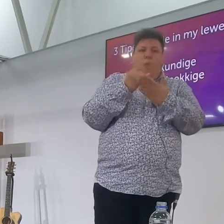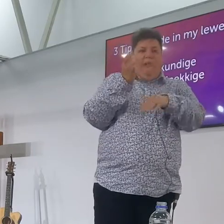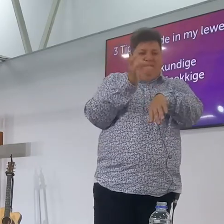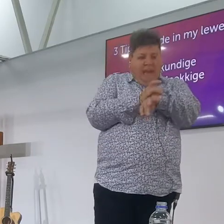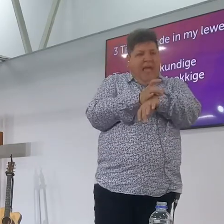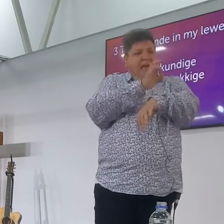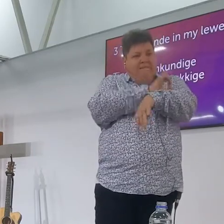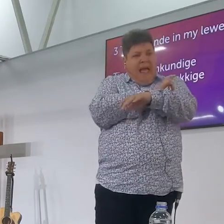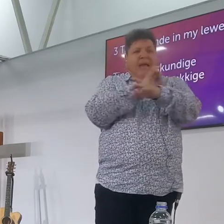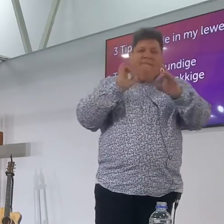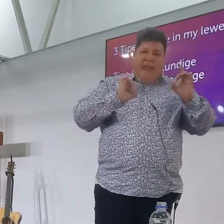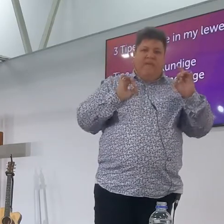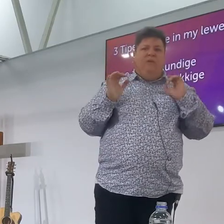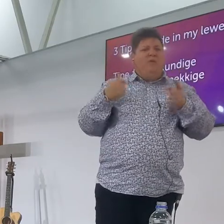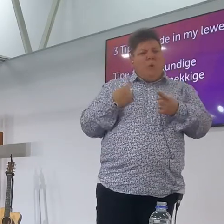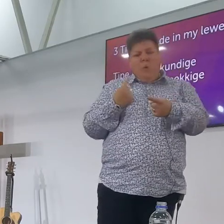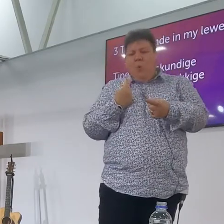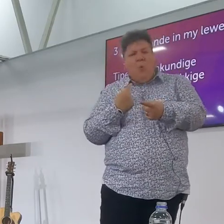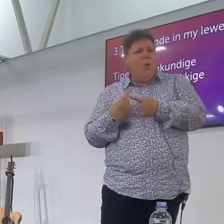ons kry net nie oorwinning nie. En ons